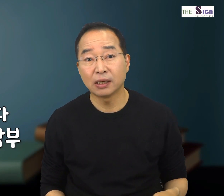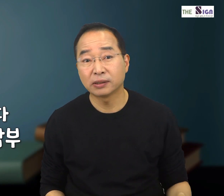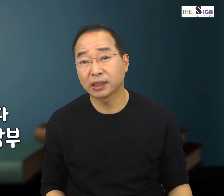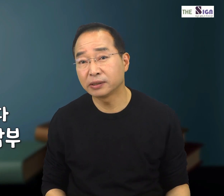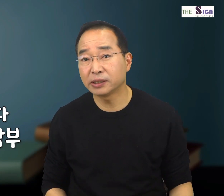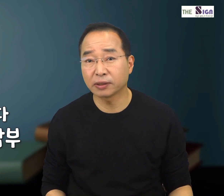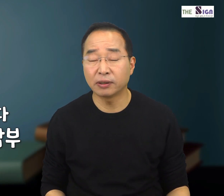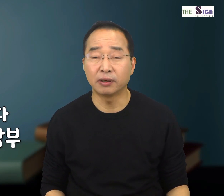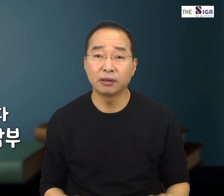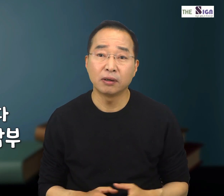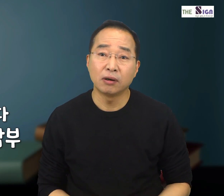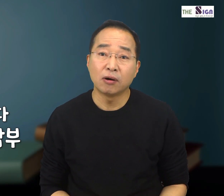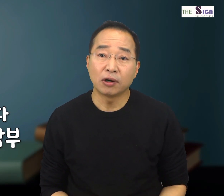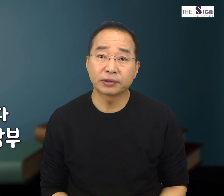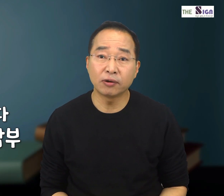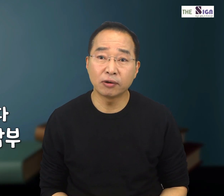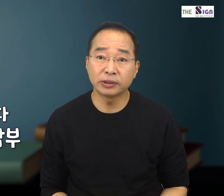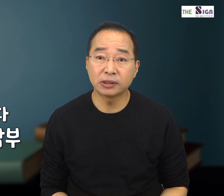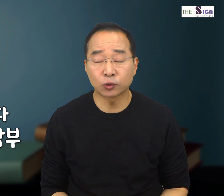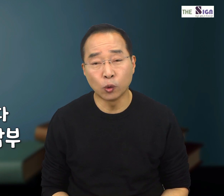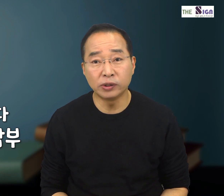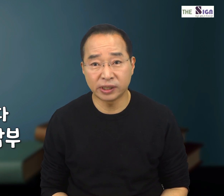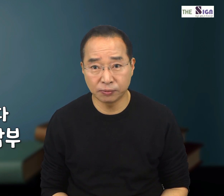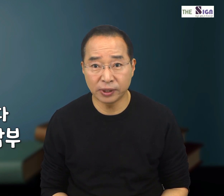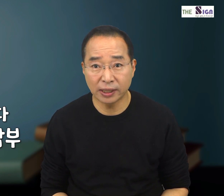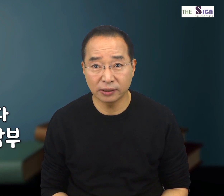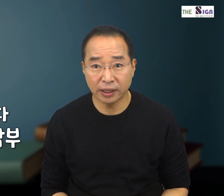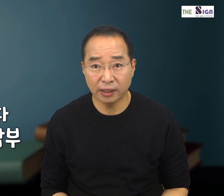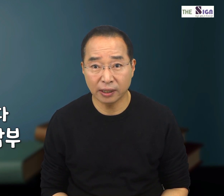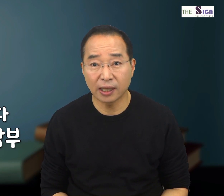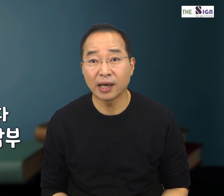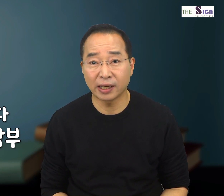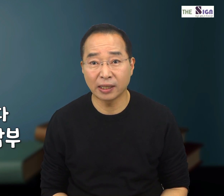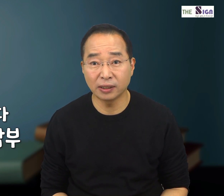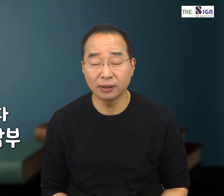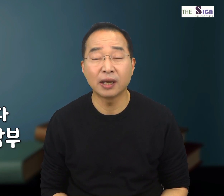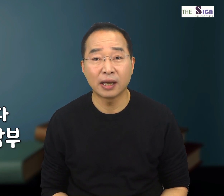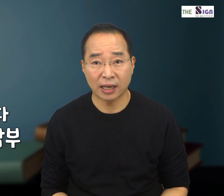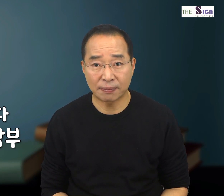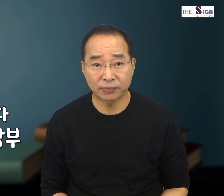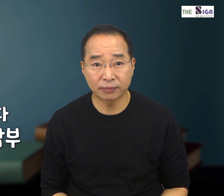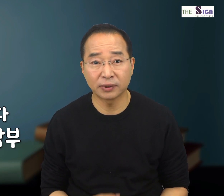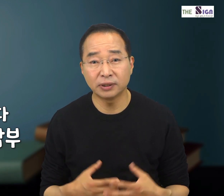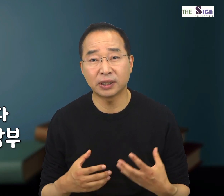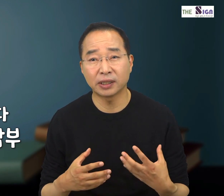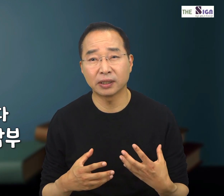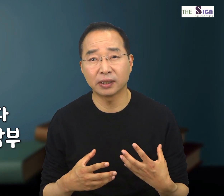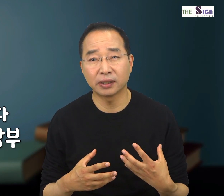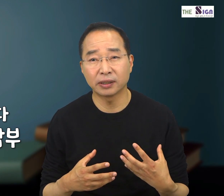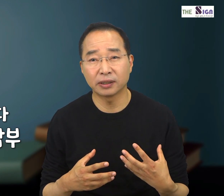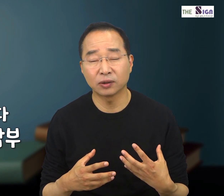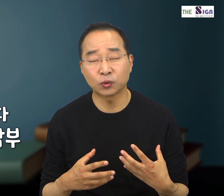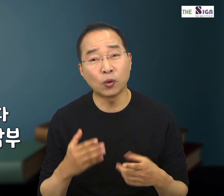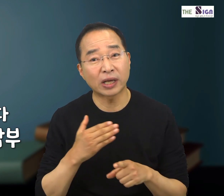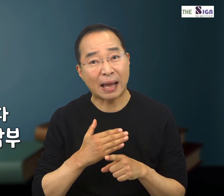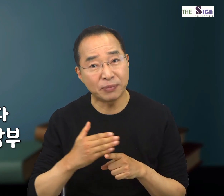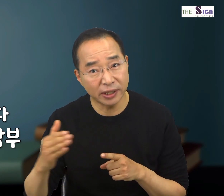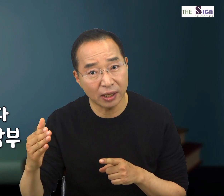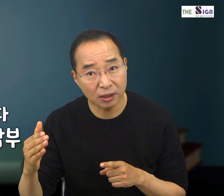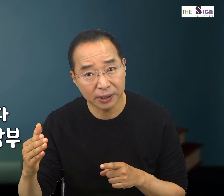자, 그래서 어떤 거에 대해서 돈을 지불을 하는데, 하나는 이제 돈을 갚는 개념이